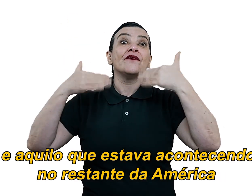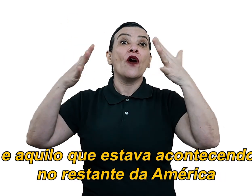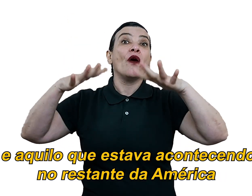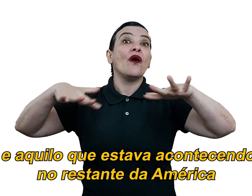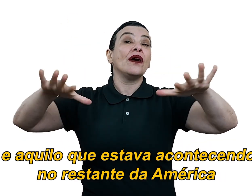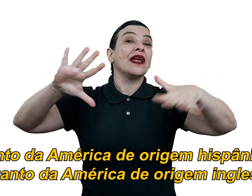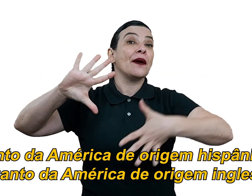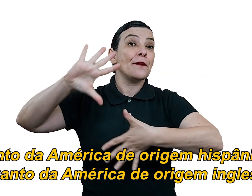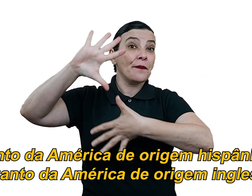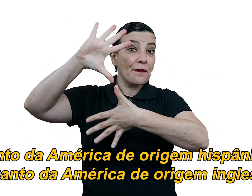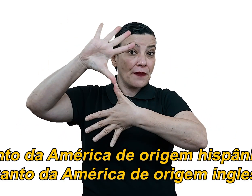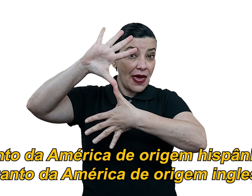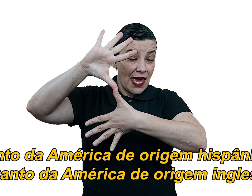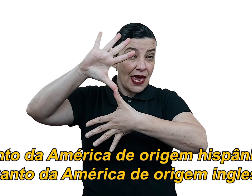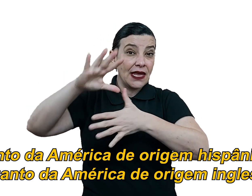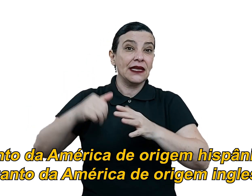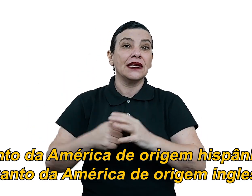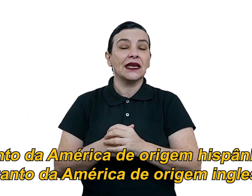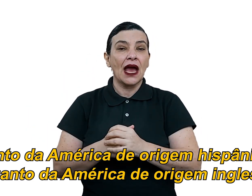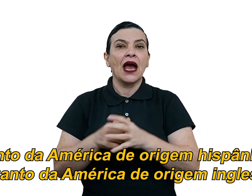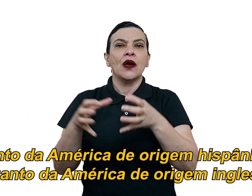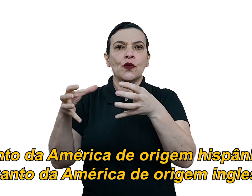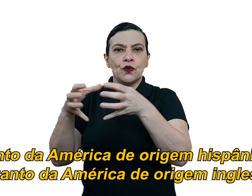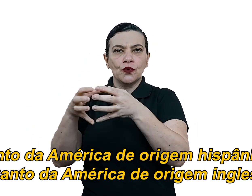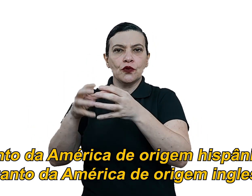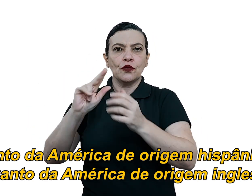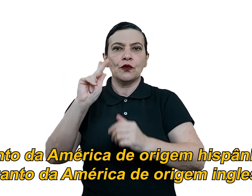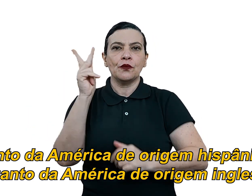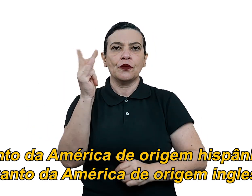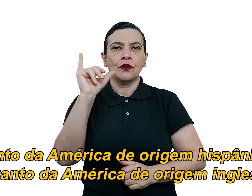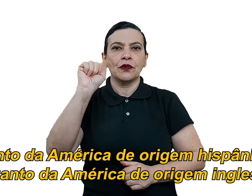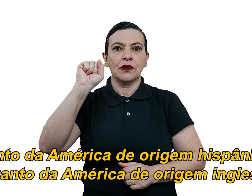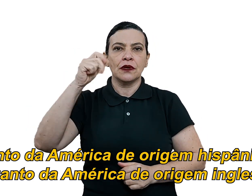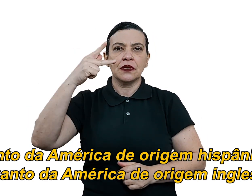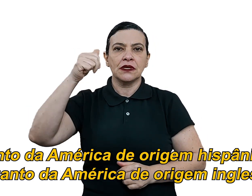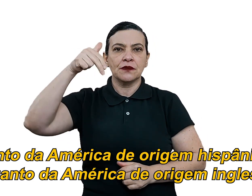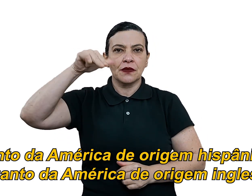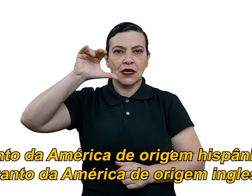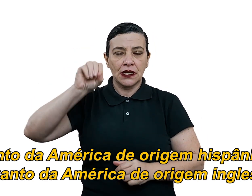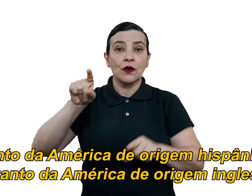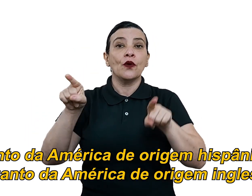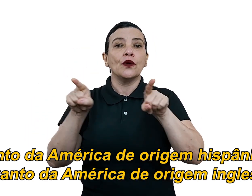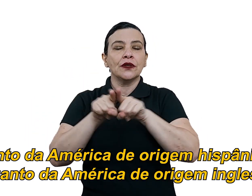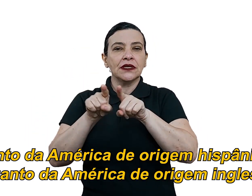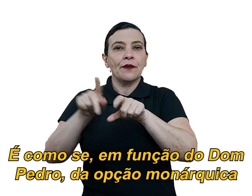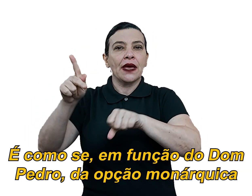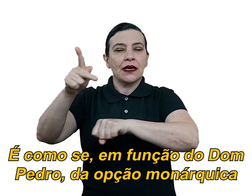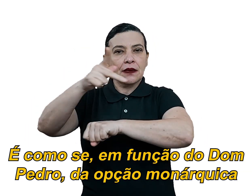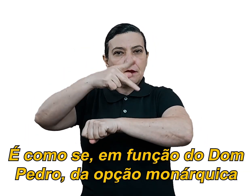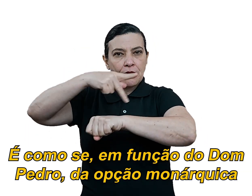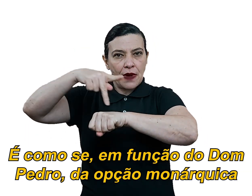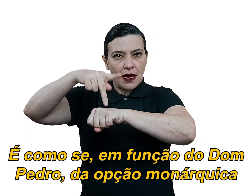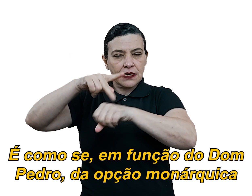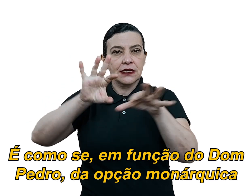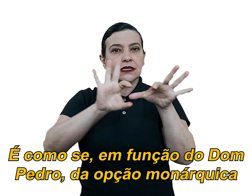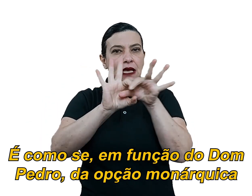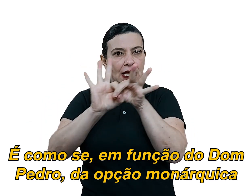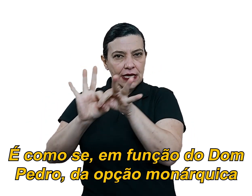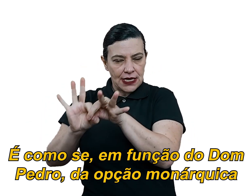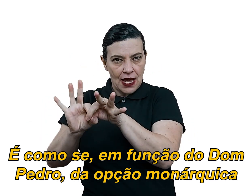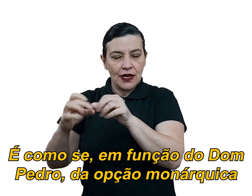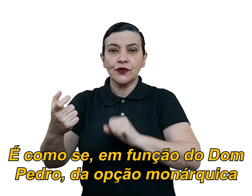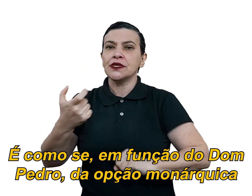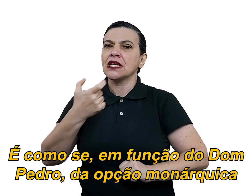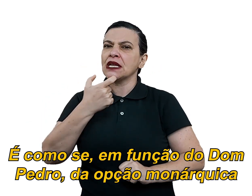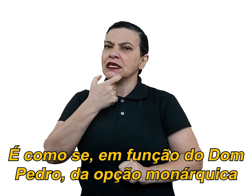da América, tanto da América de origem hispânica quanto da América de origem inglesa. É como se,